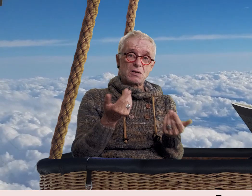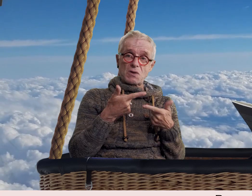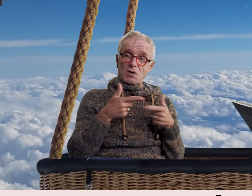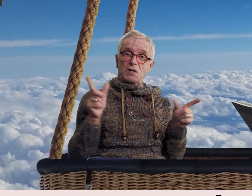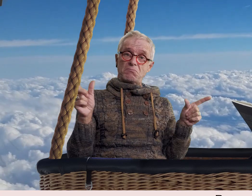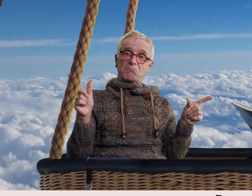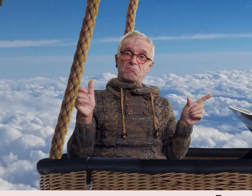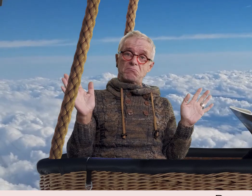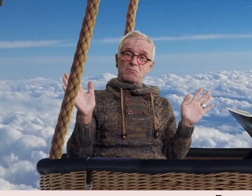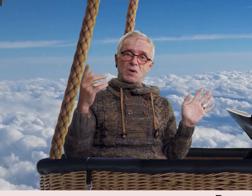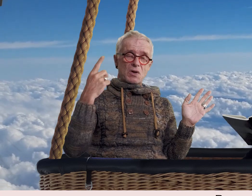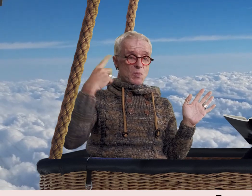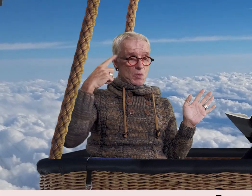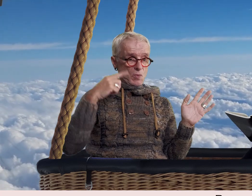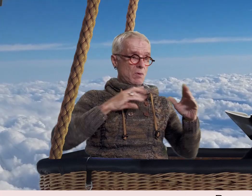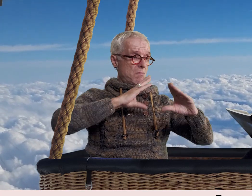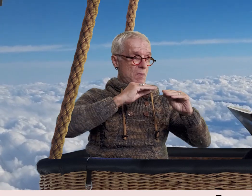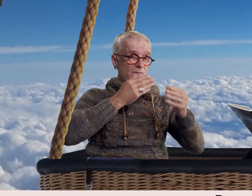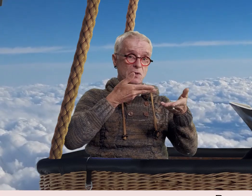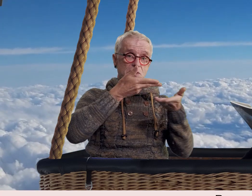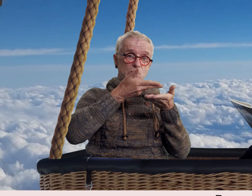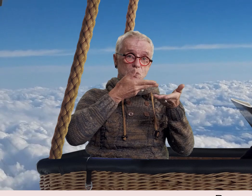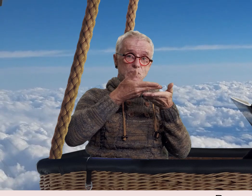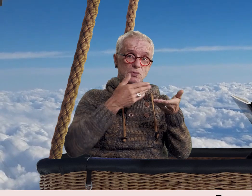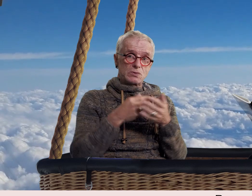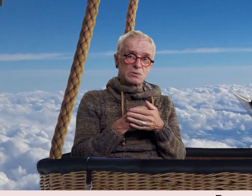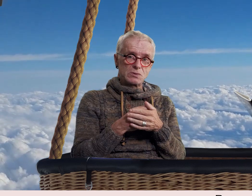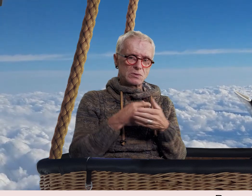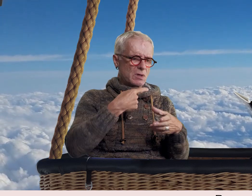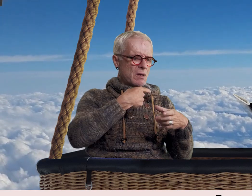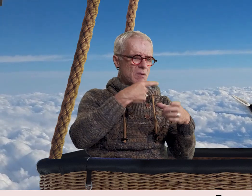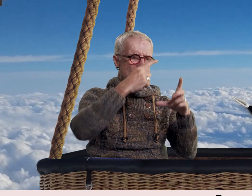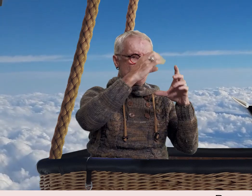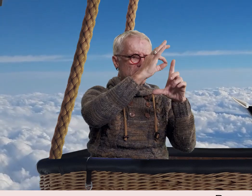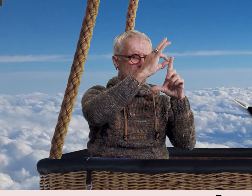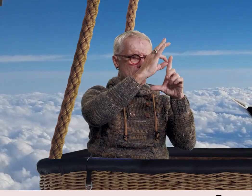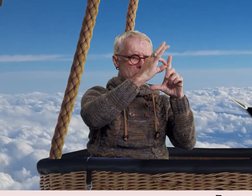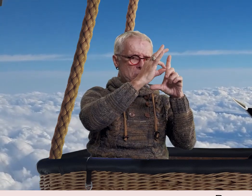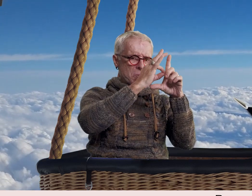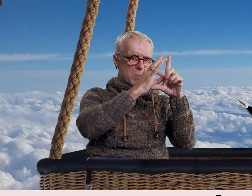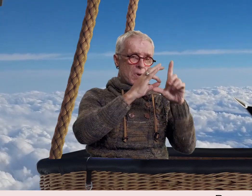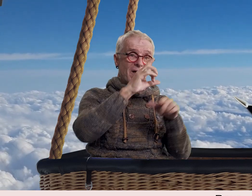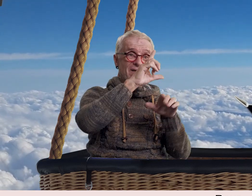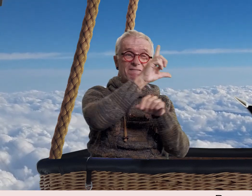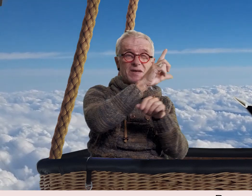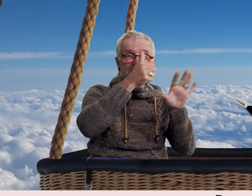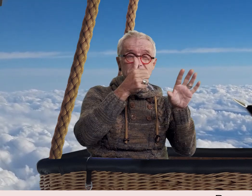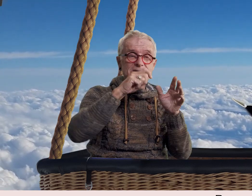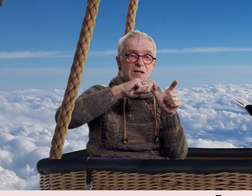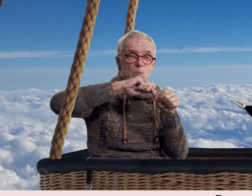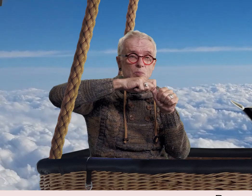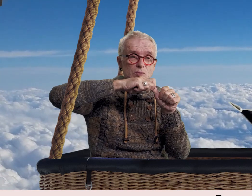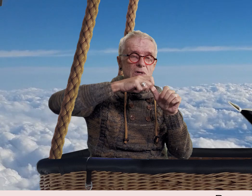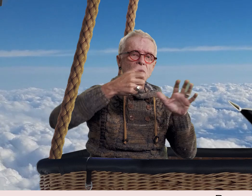» Pour ? » causer avec vous. » Le baromètre était tombé à 26 pouces. Nous étions à peu près à